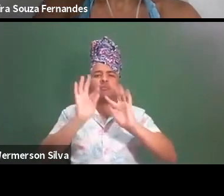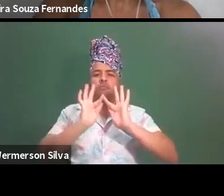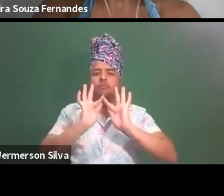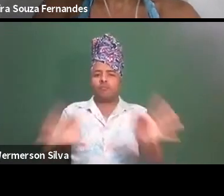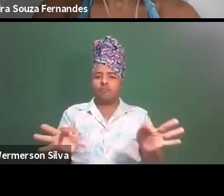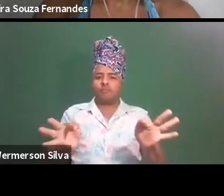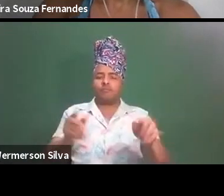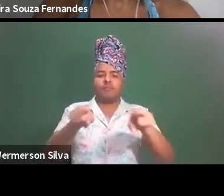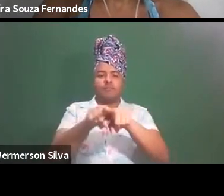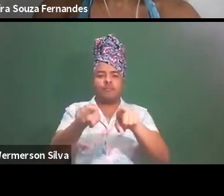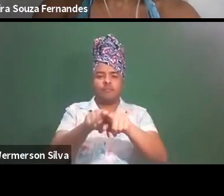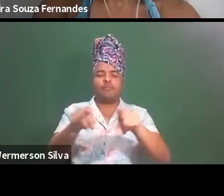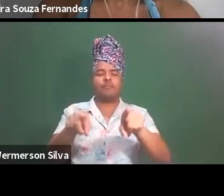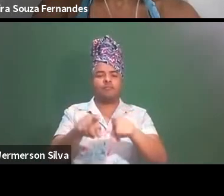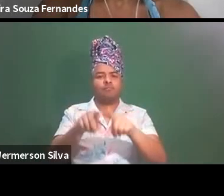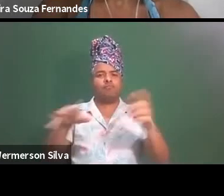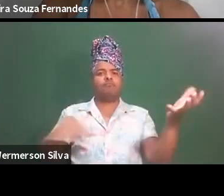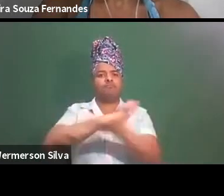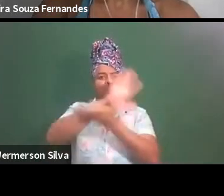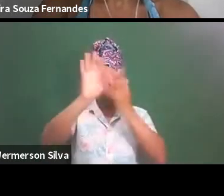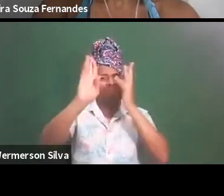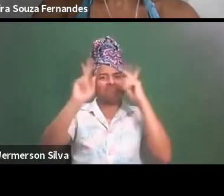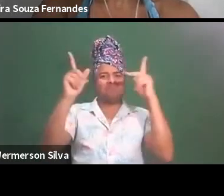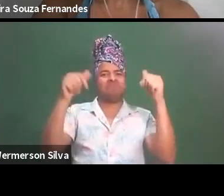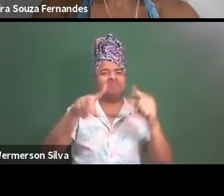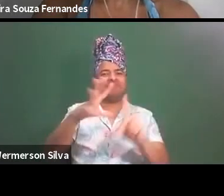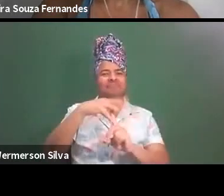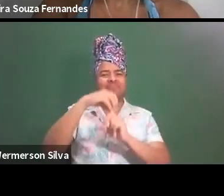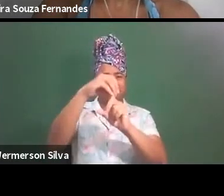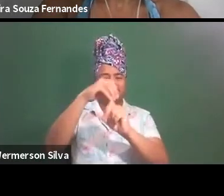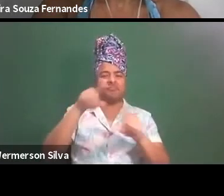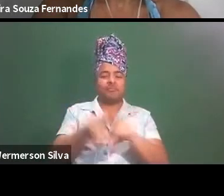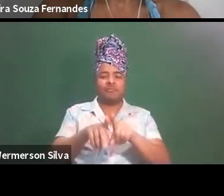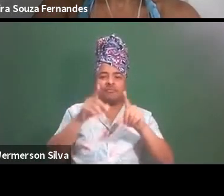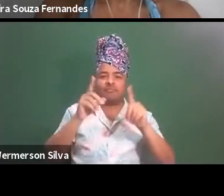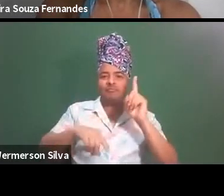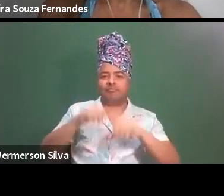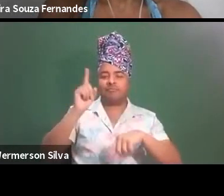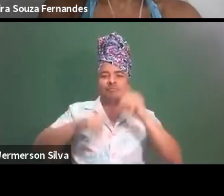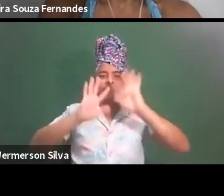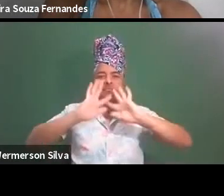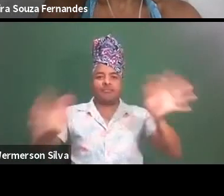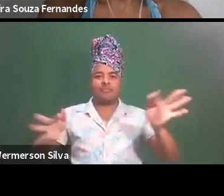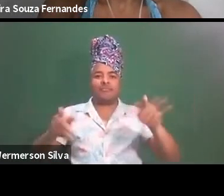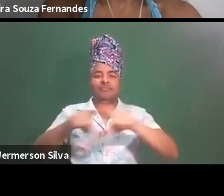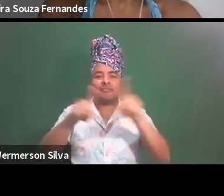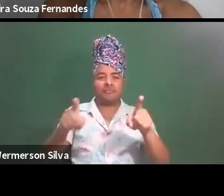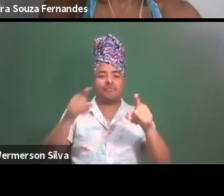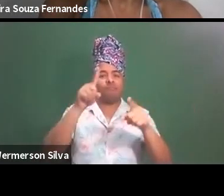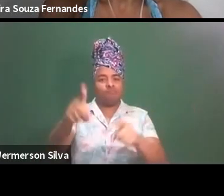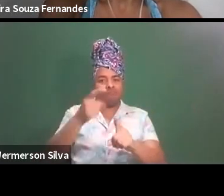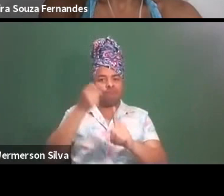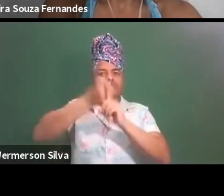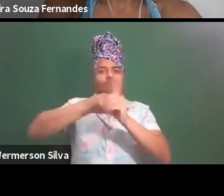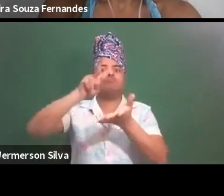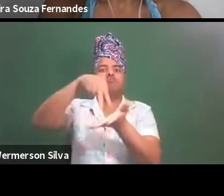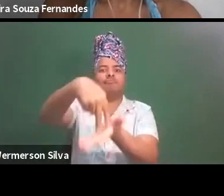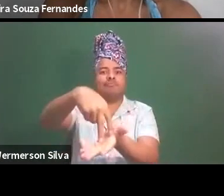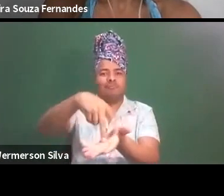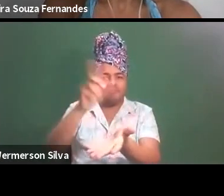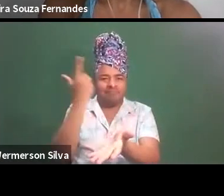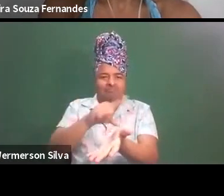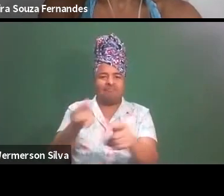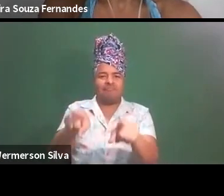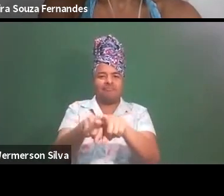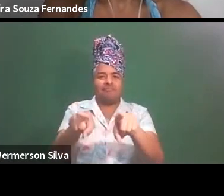mas é um instrumento revolucionário. É um instrumento simples, mas é um instrumento de resistência. Ele é um